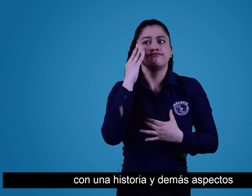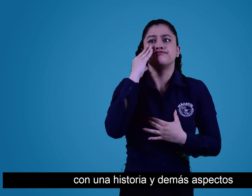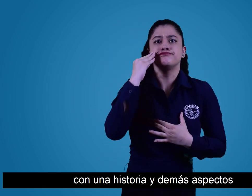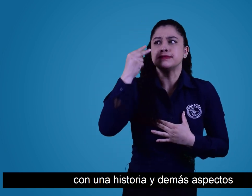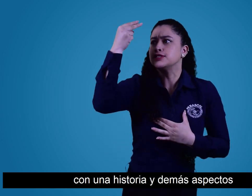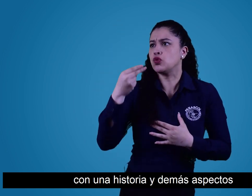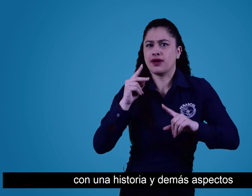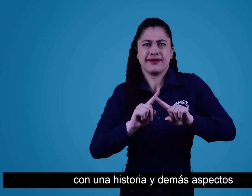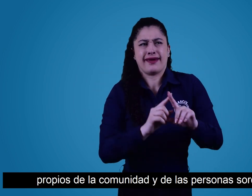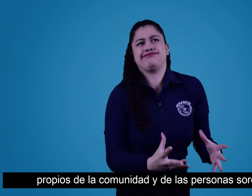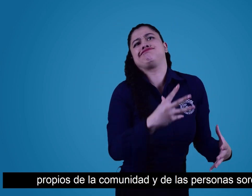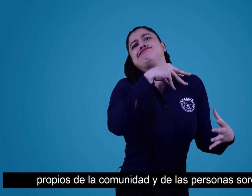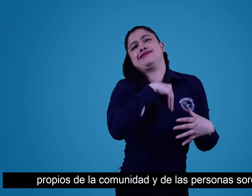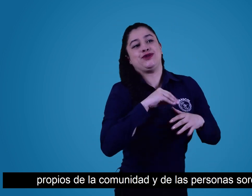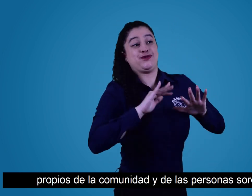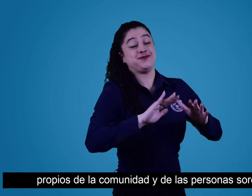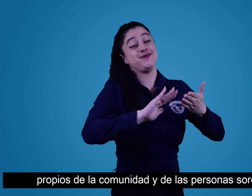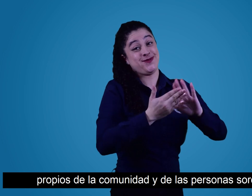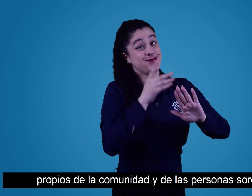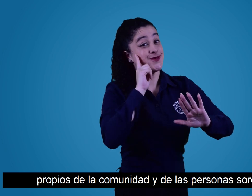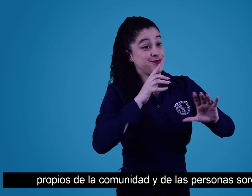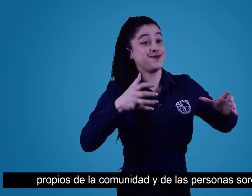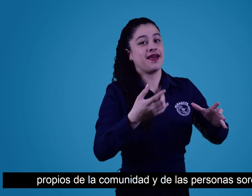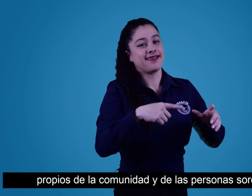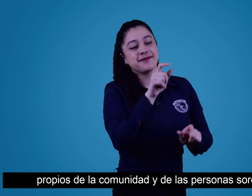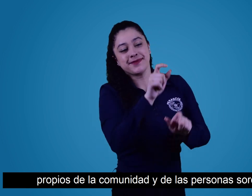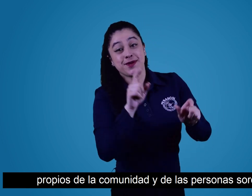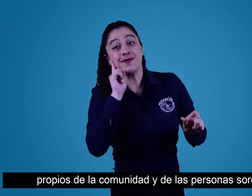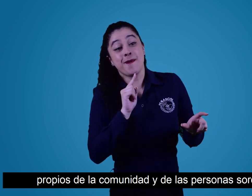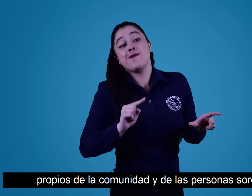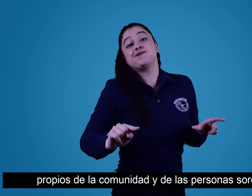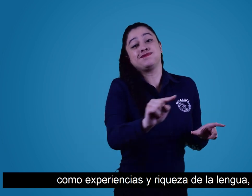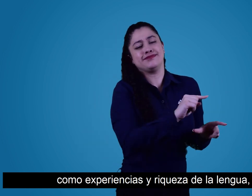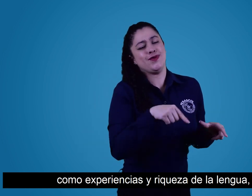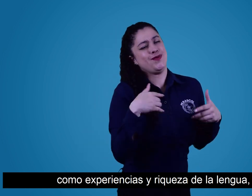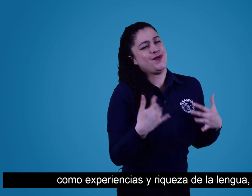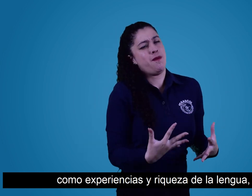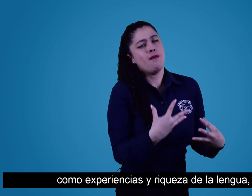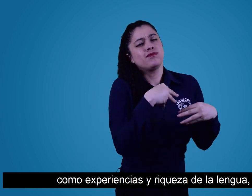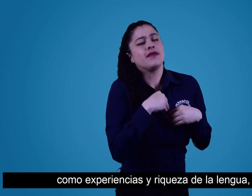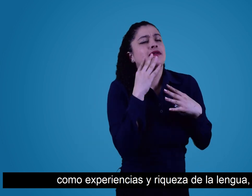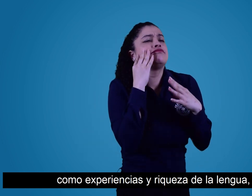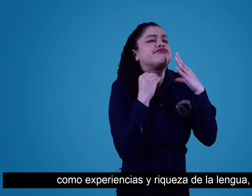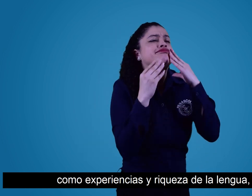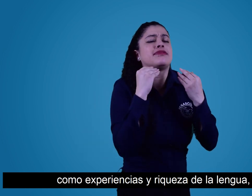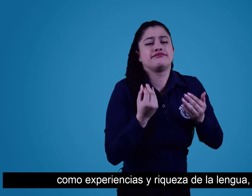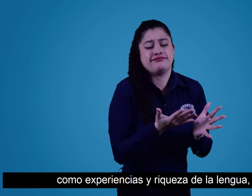y demás aspectos propios de la comunidad y de las personas sordas, como experiencias y riqueza de la lengua,